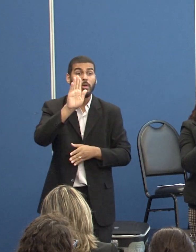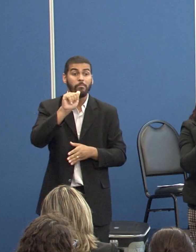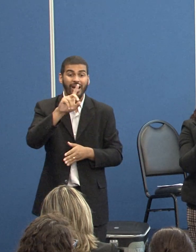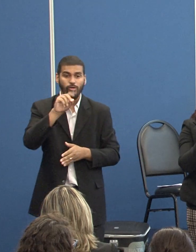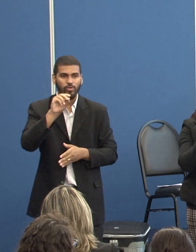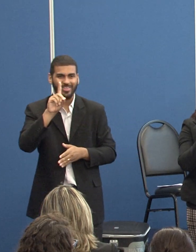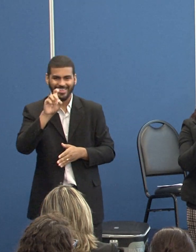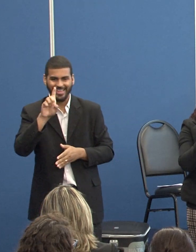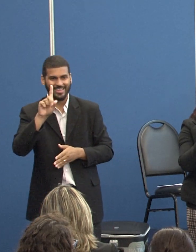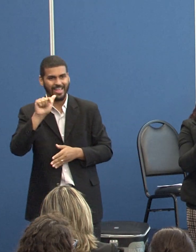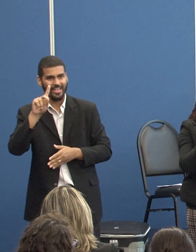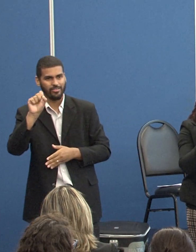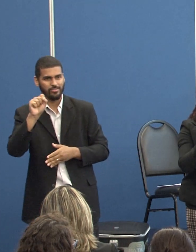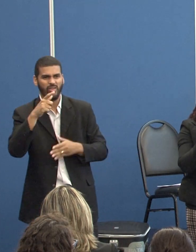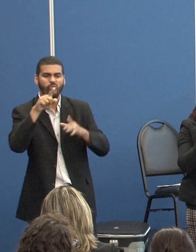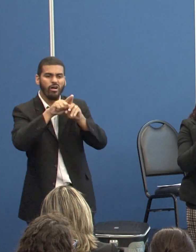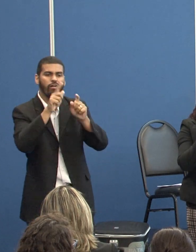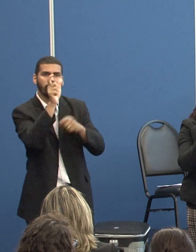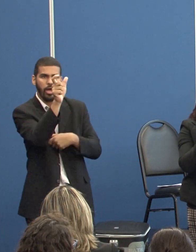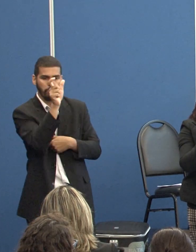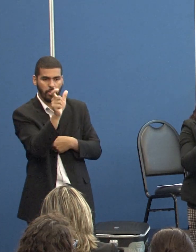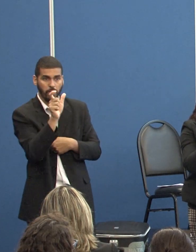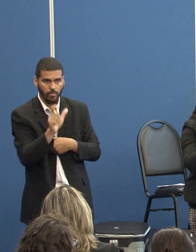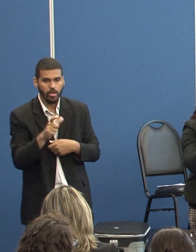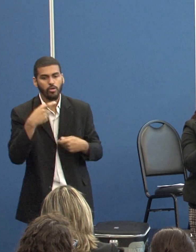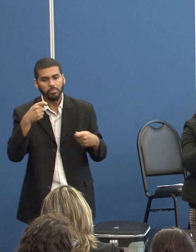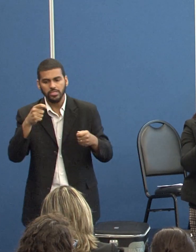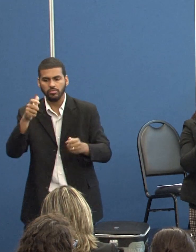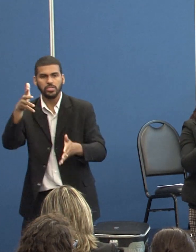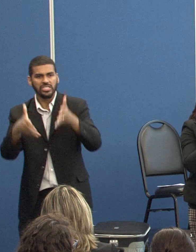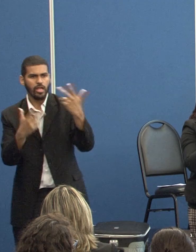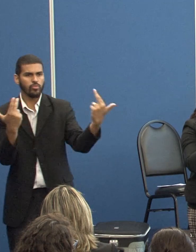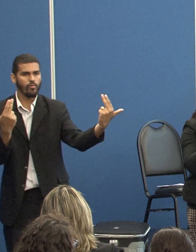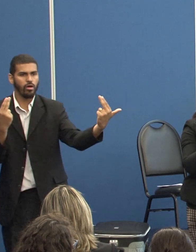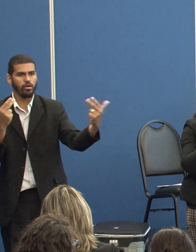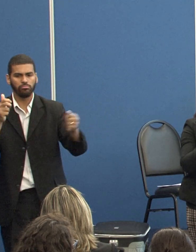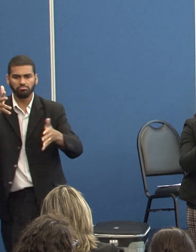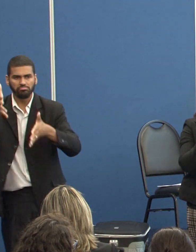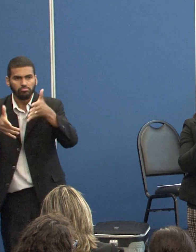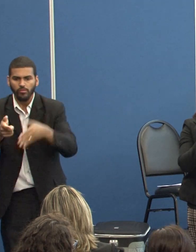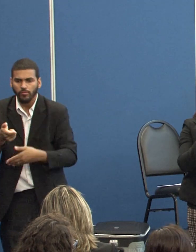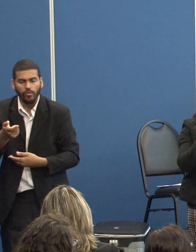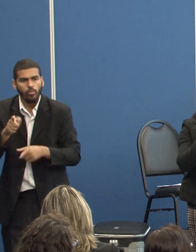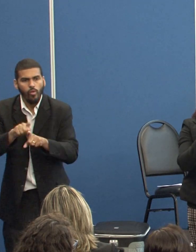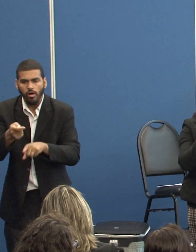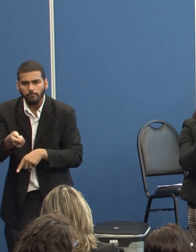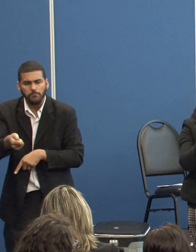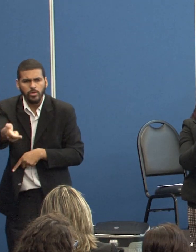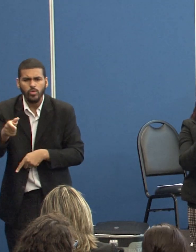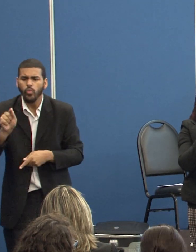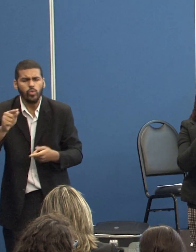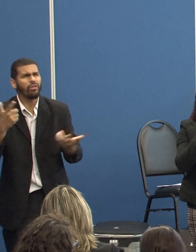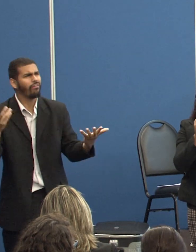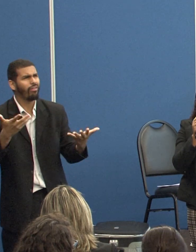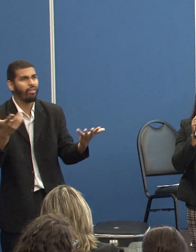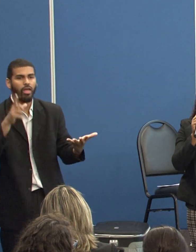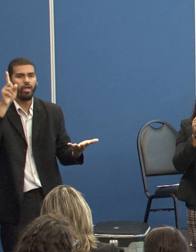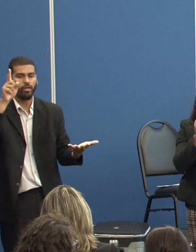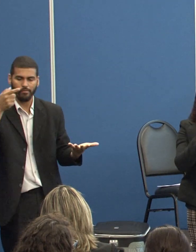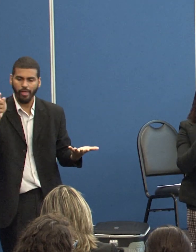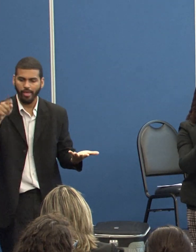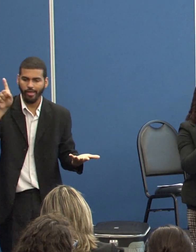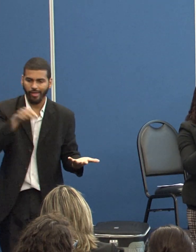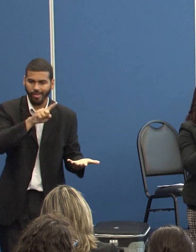deixar somente a questão sinalizada. Eu preciso passar para o meu aluno surdo o comando sinalizado. Porque lembra quando eu falei para vocês